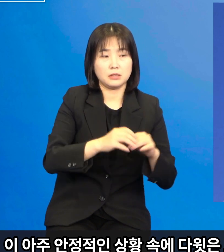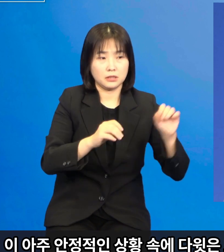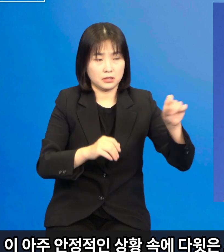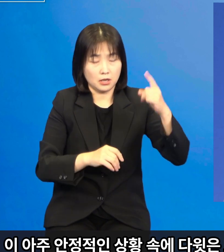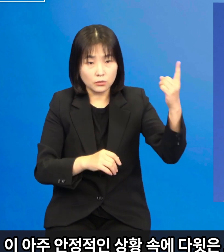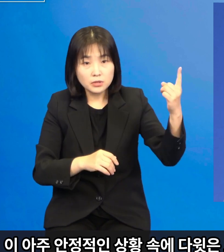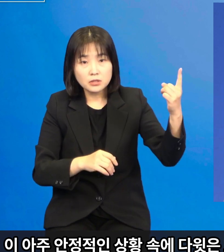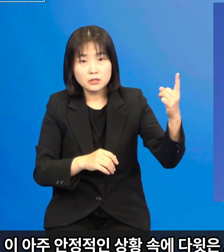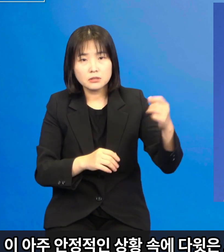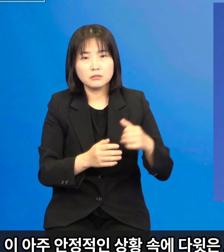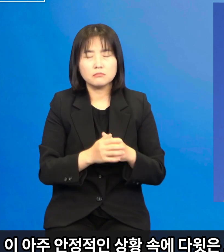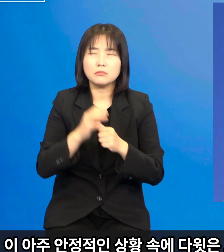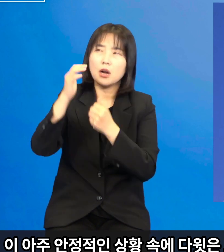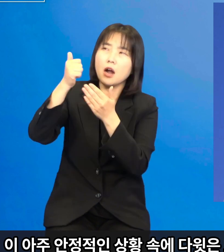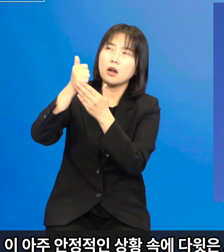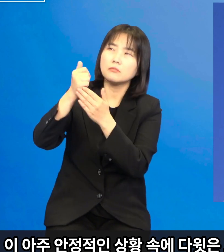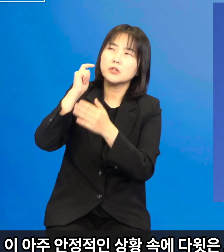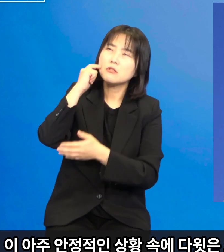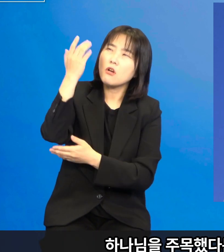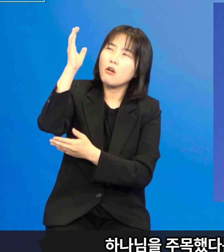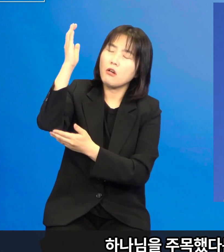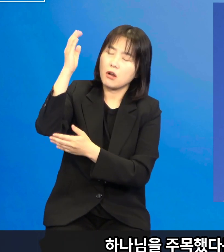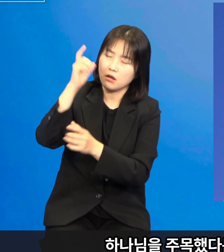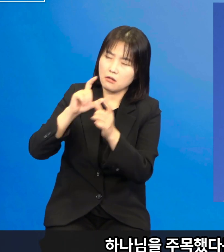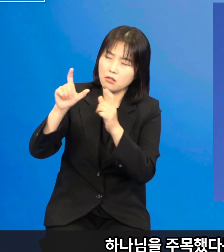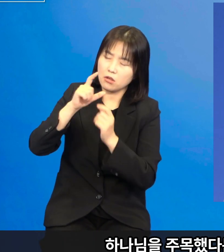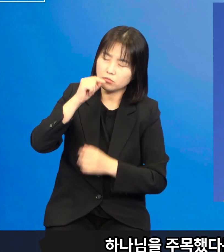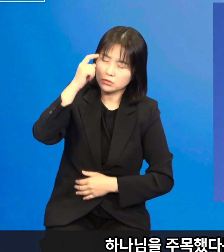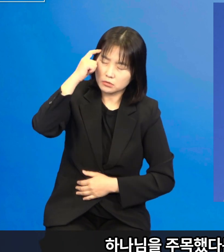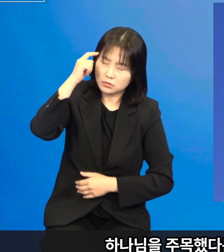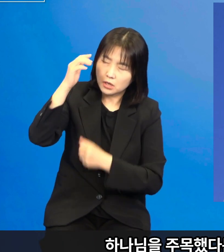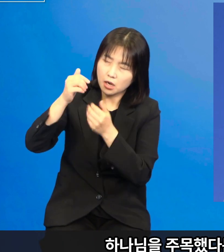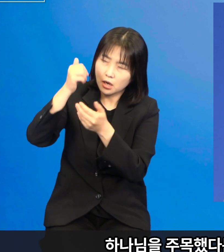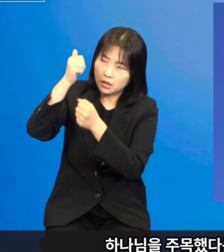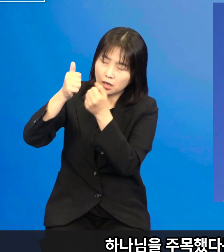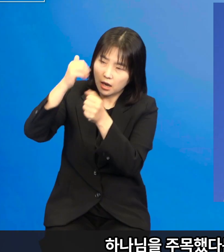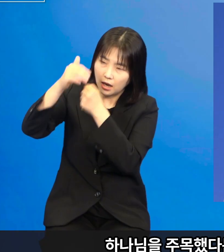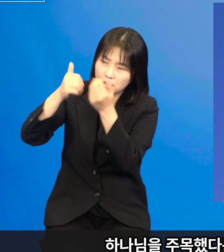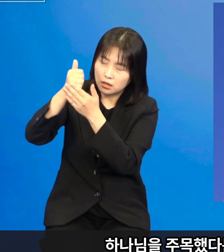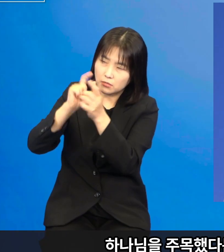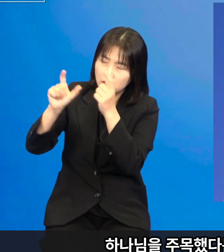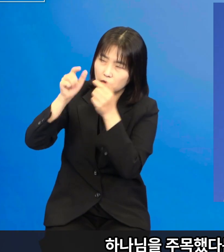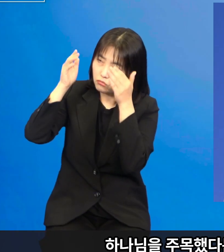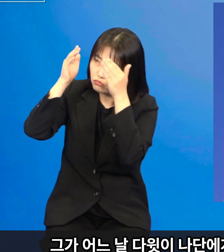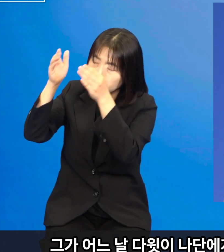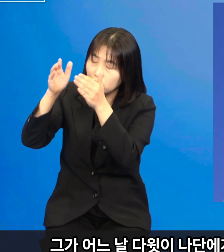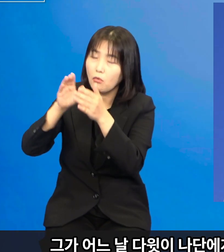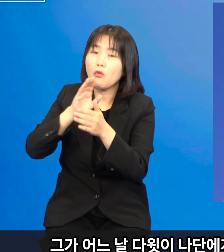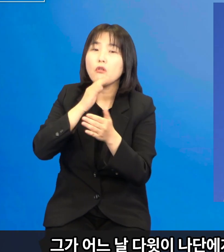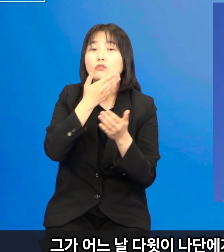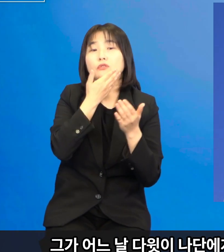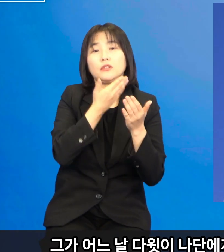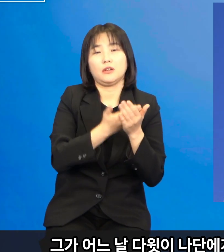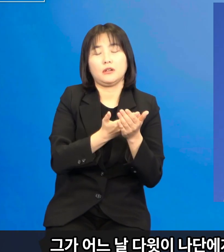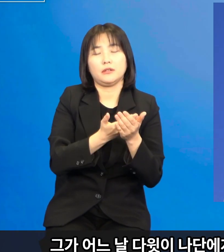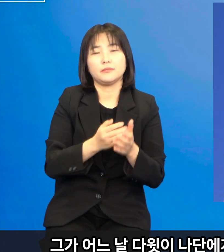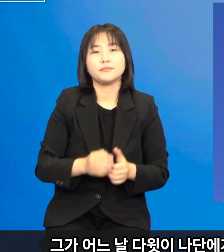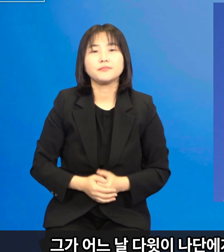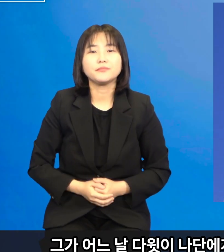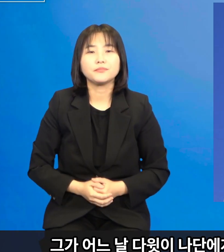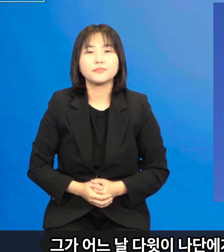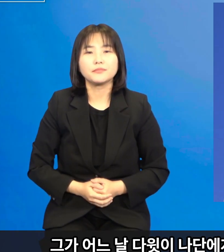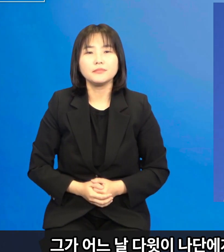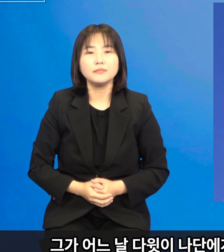오히려 하나님의 영광을 더 묵상하고 하나님을 주목했다는 것이 참 귀한 거죠. 그가 어느 날